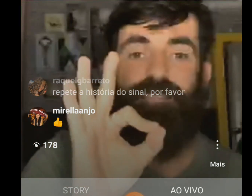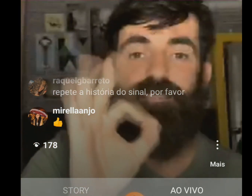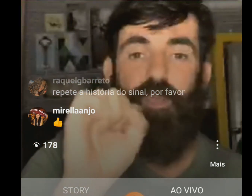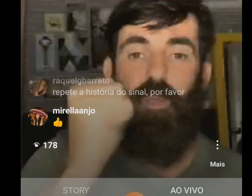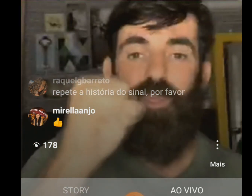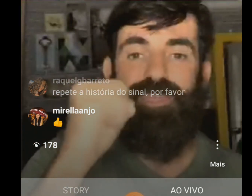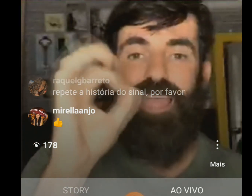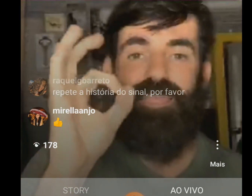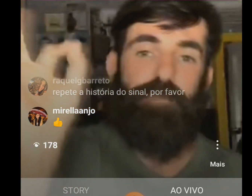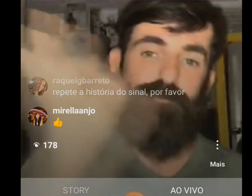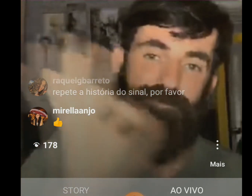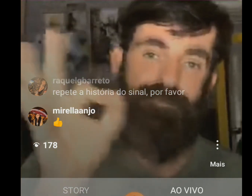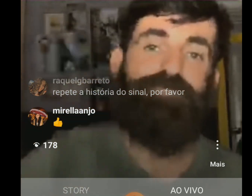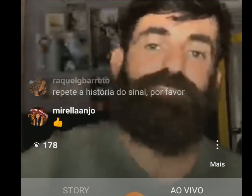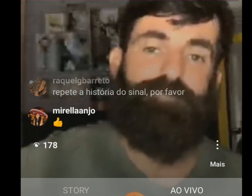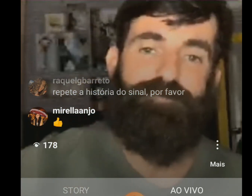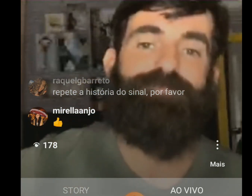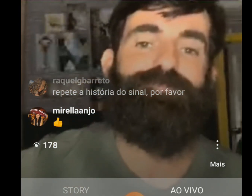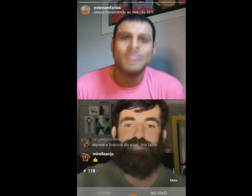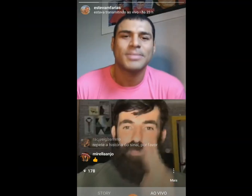leitura labial, me saio bem. Bom.